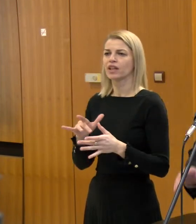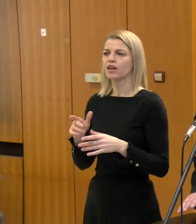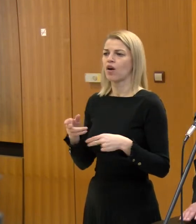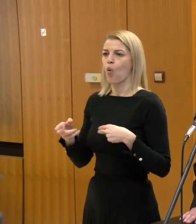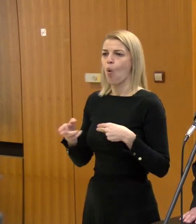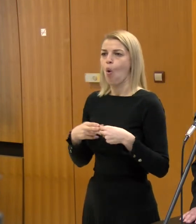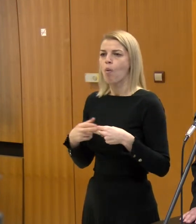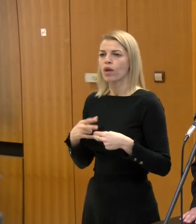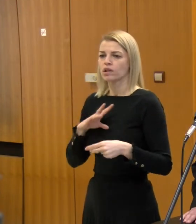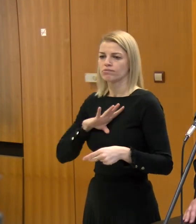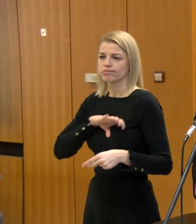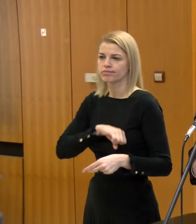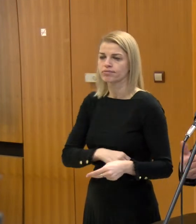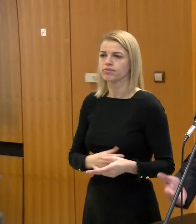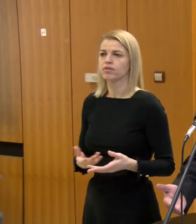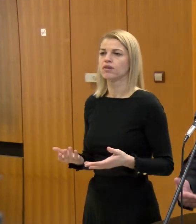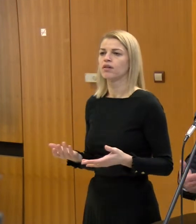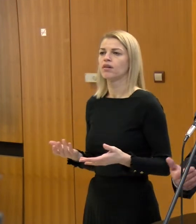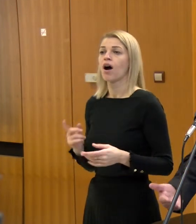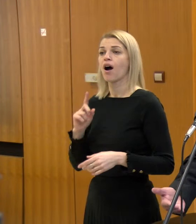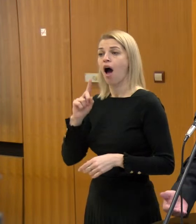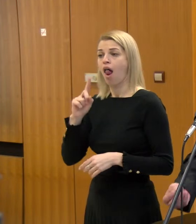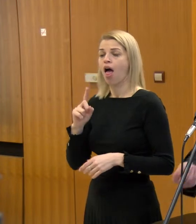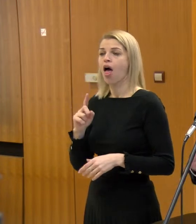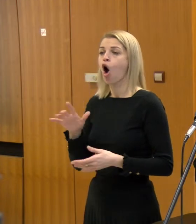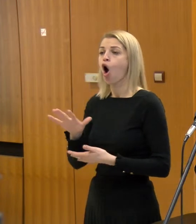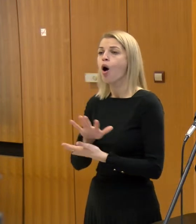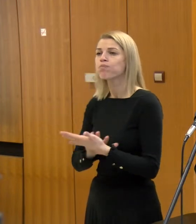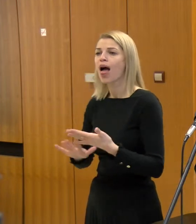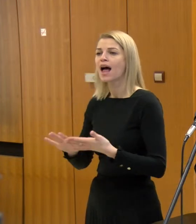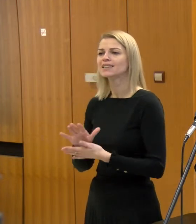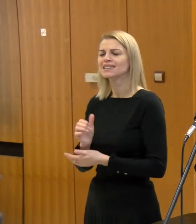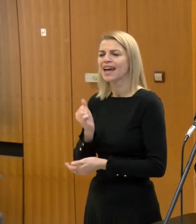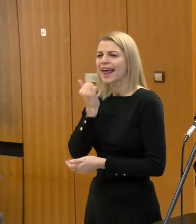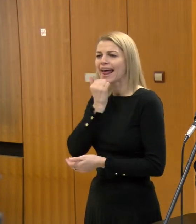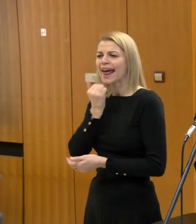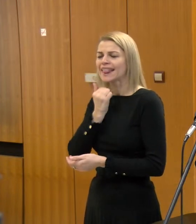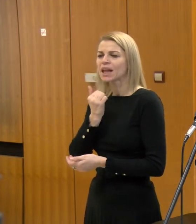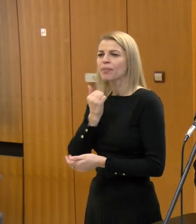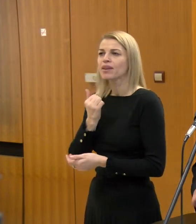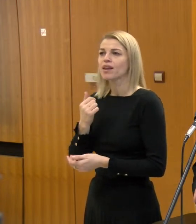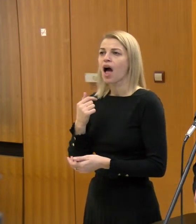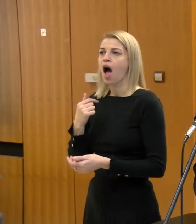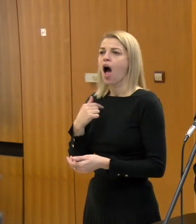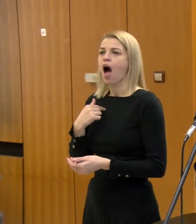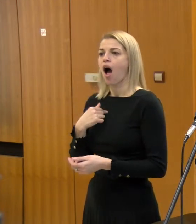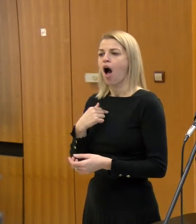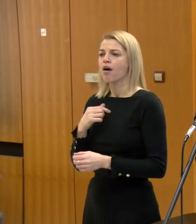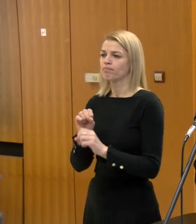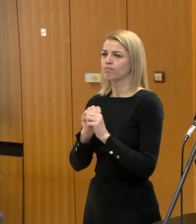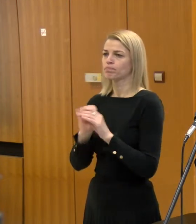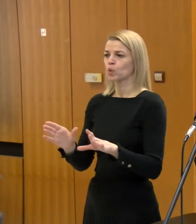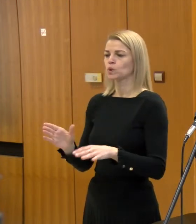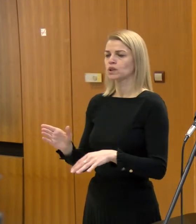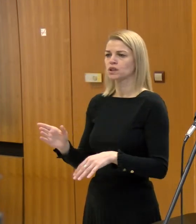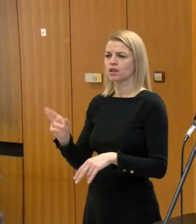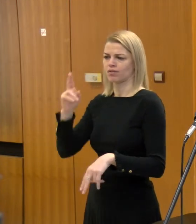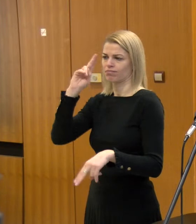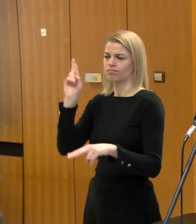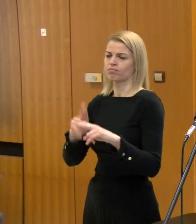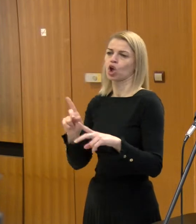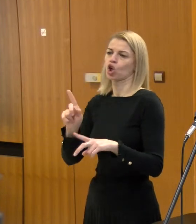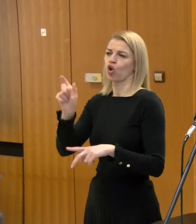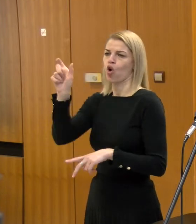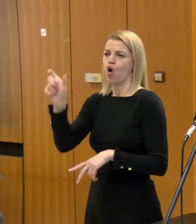ublížiť. A teraz si predstavte, že by na oblasť intimity, ktorá je veľmi osobná, sme pripustili, že hoc kto aj